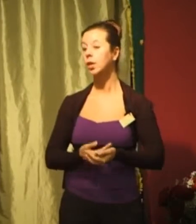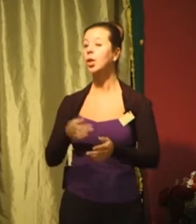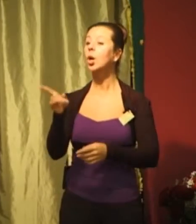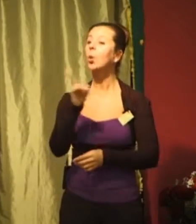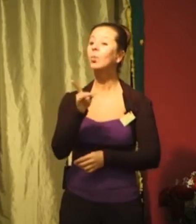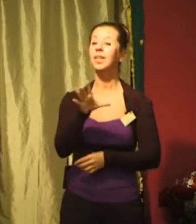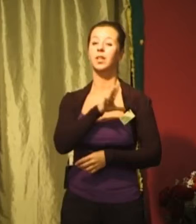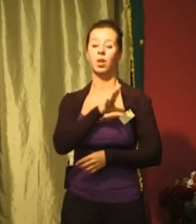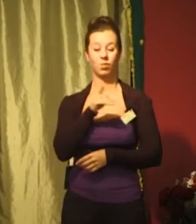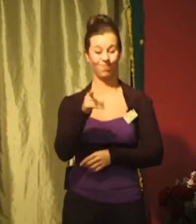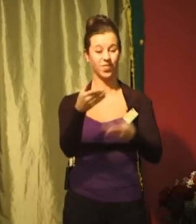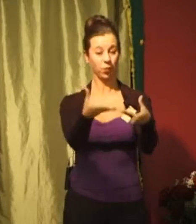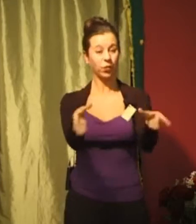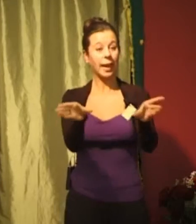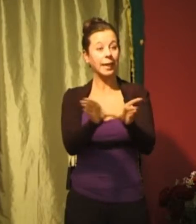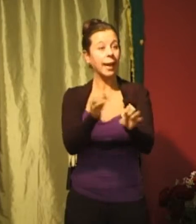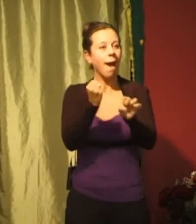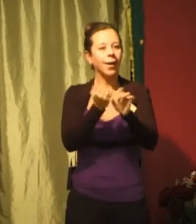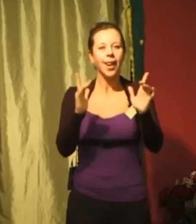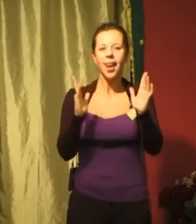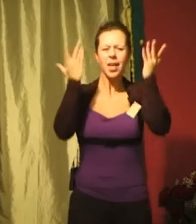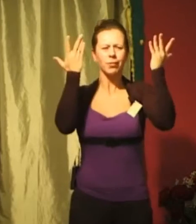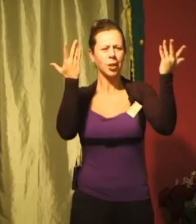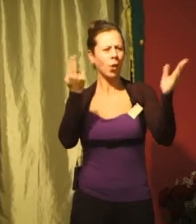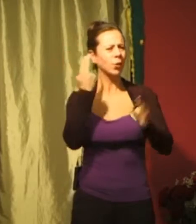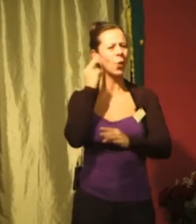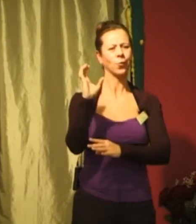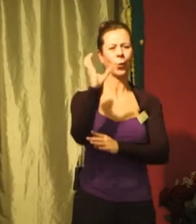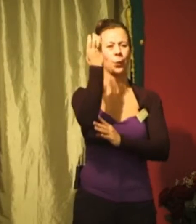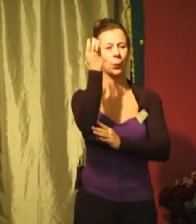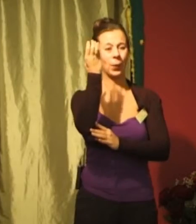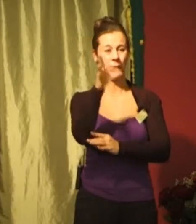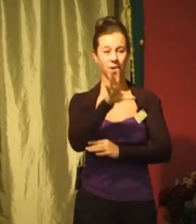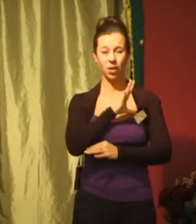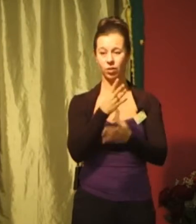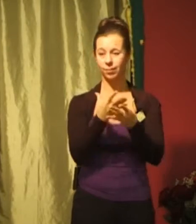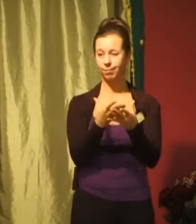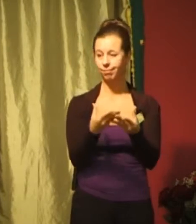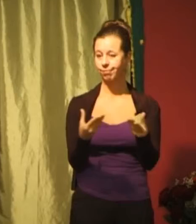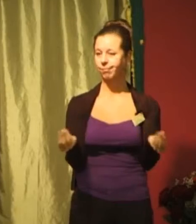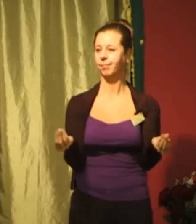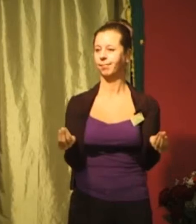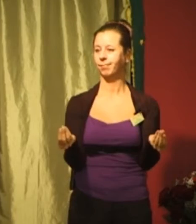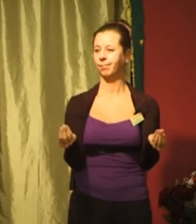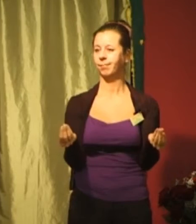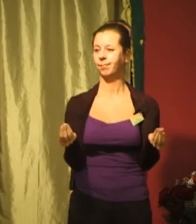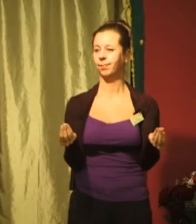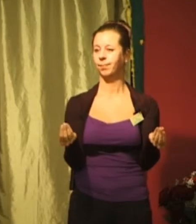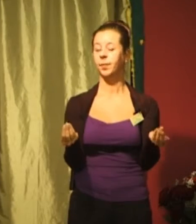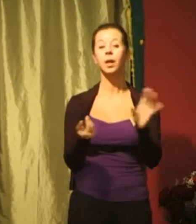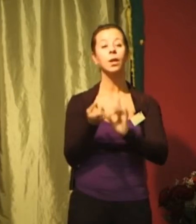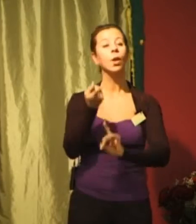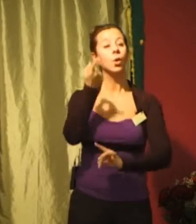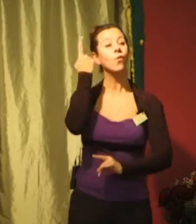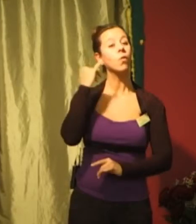zeer levendige dovencultuur in Amsterdam. Vorig jaar hebben we ter nagedachtenis van